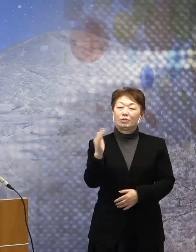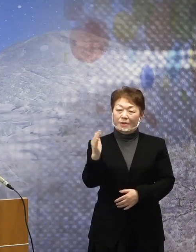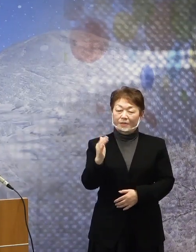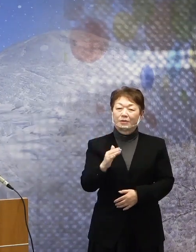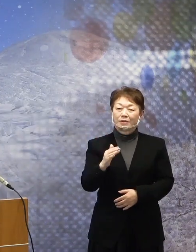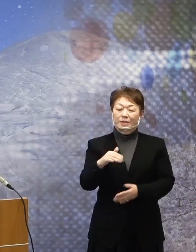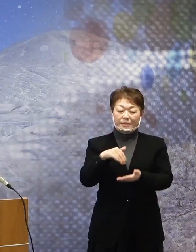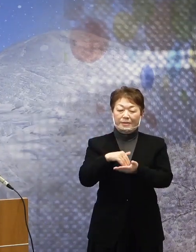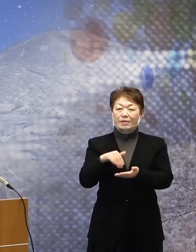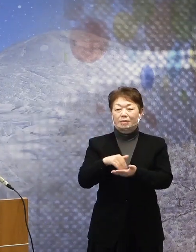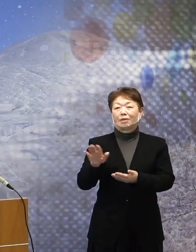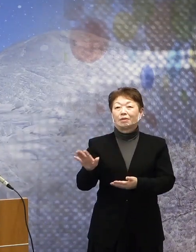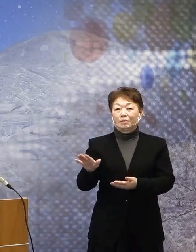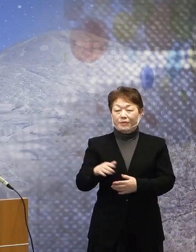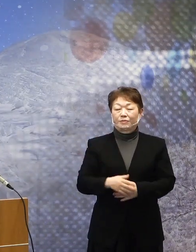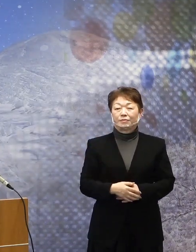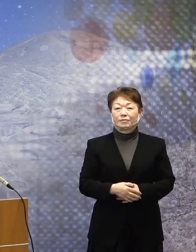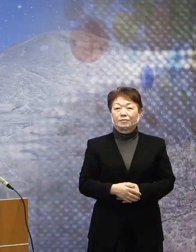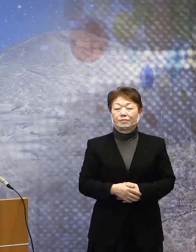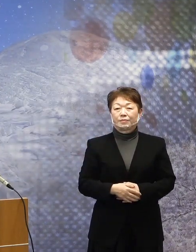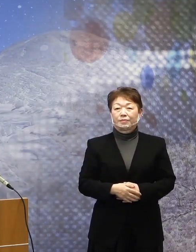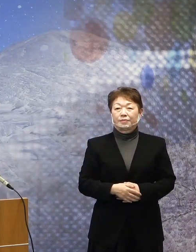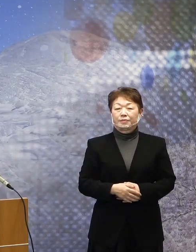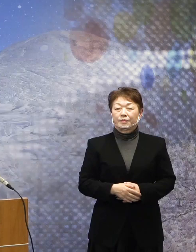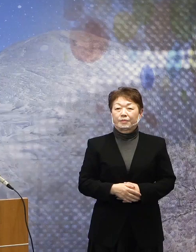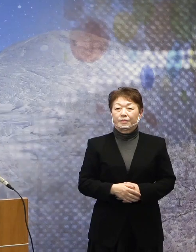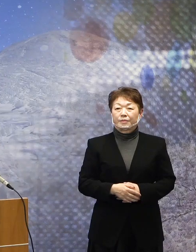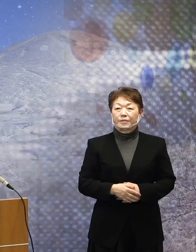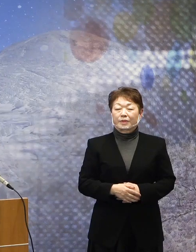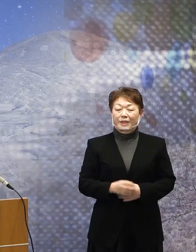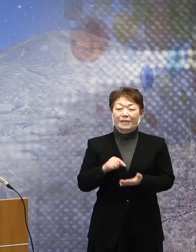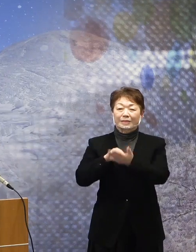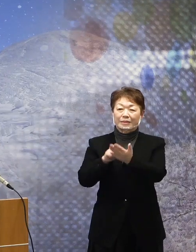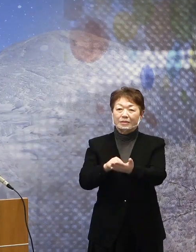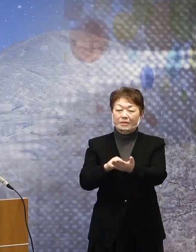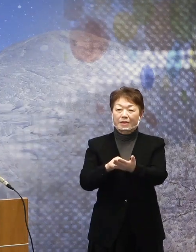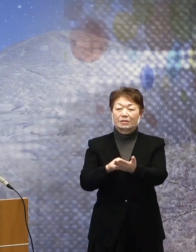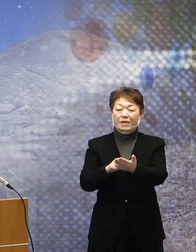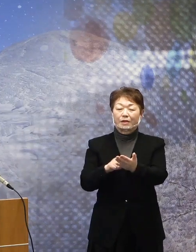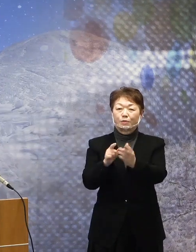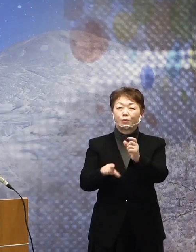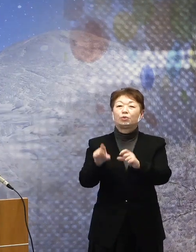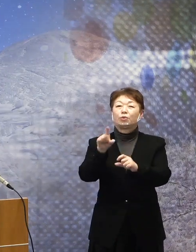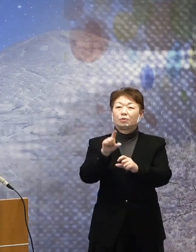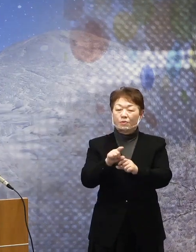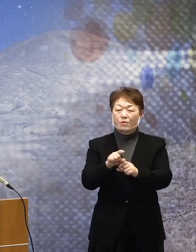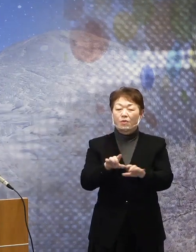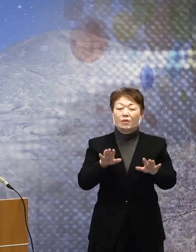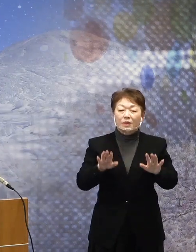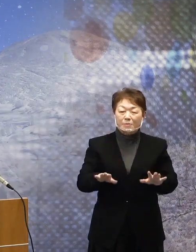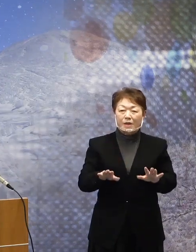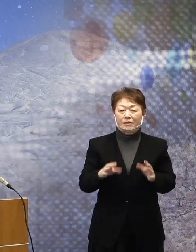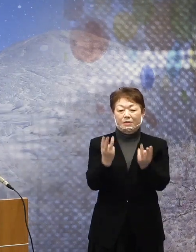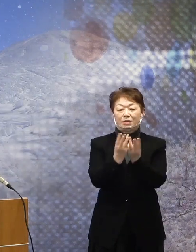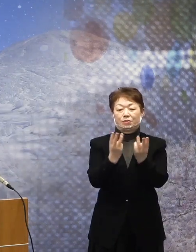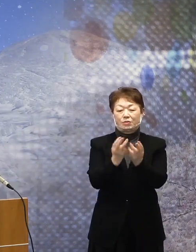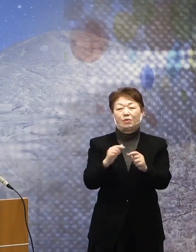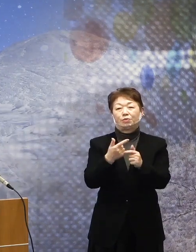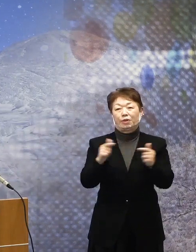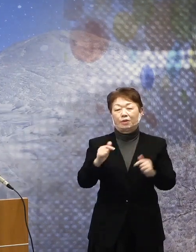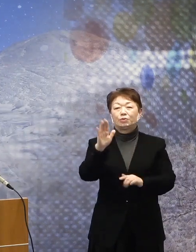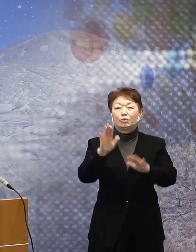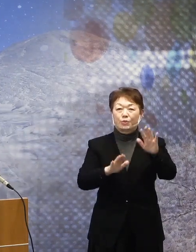我々も計算してますが、ですので、その申請した時より当然今日も人数増えてますので差は縮まってるわけですが、まあ、いず